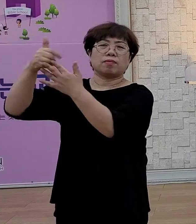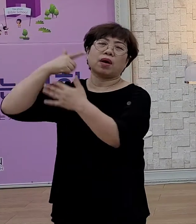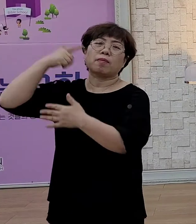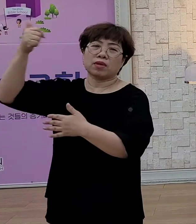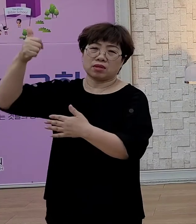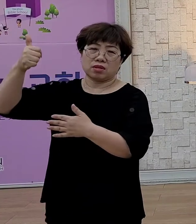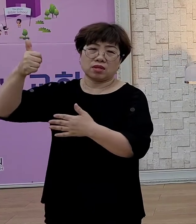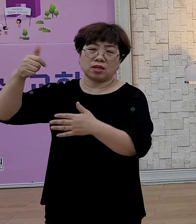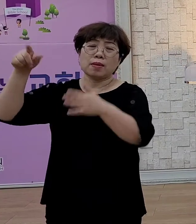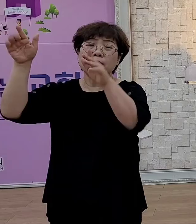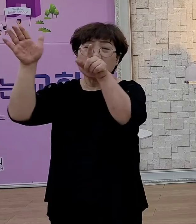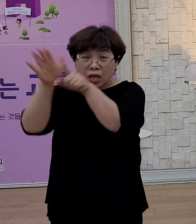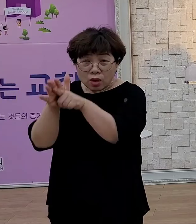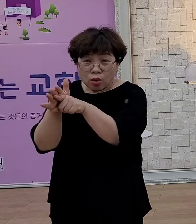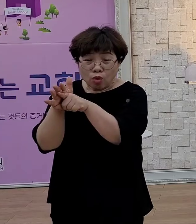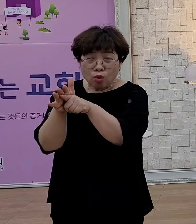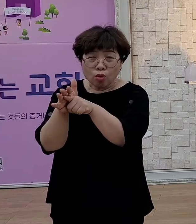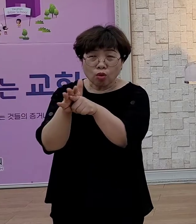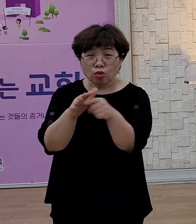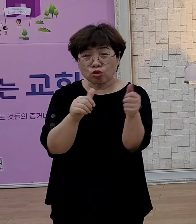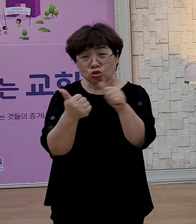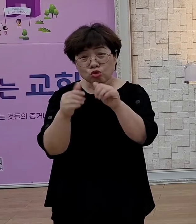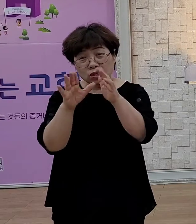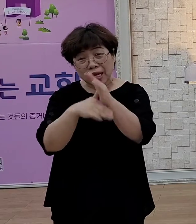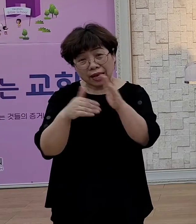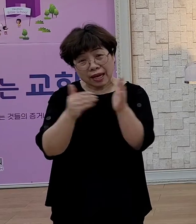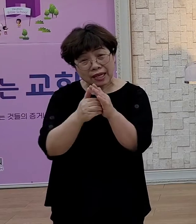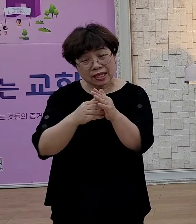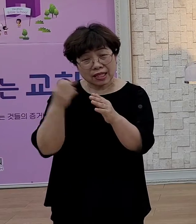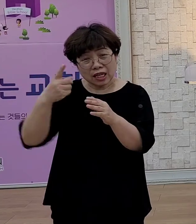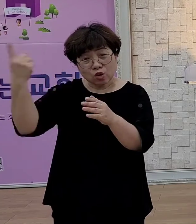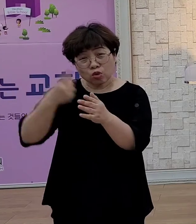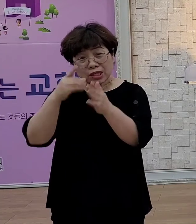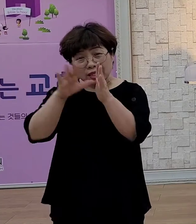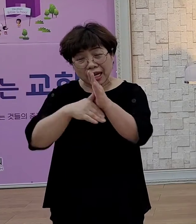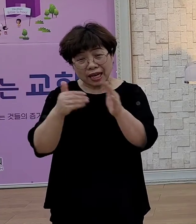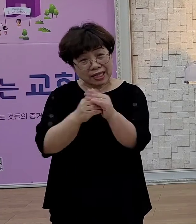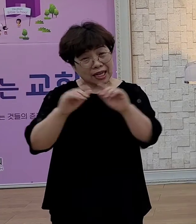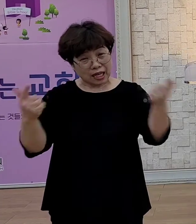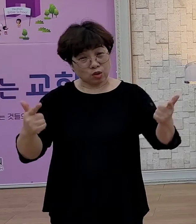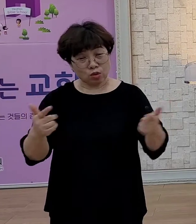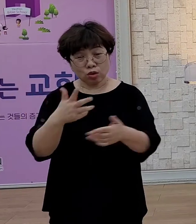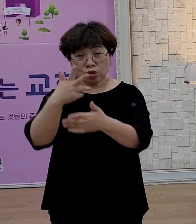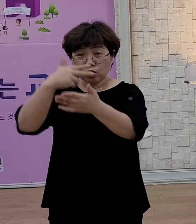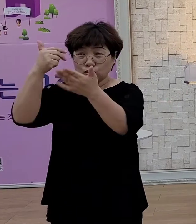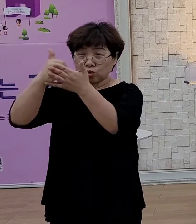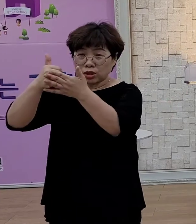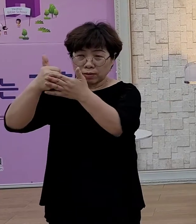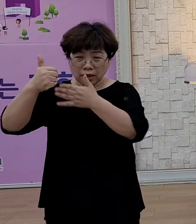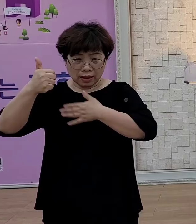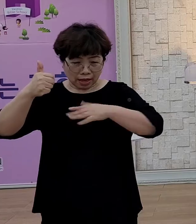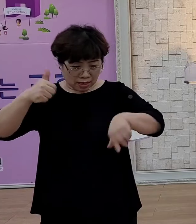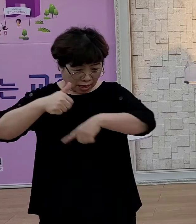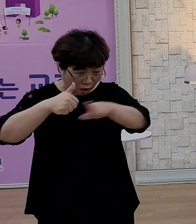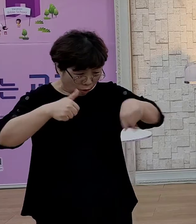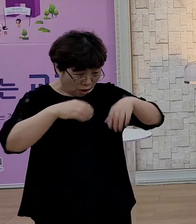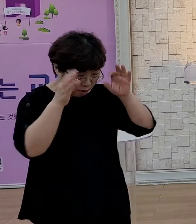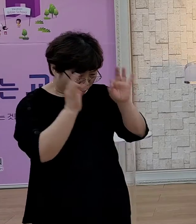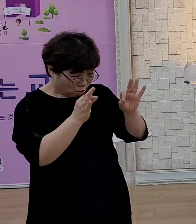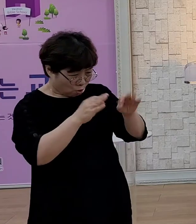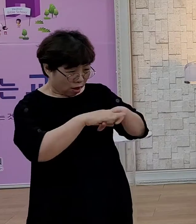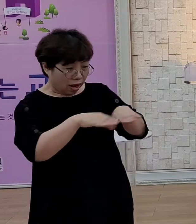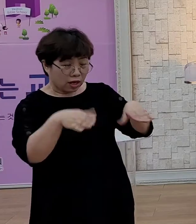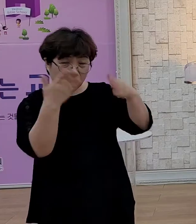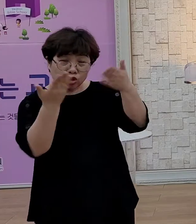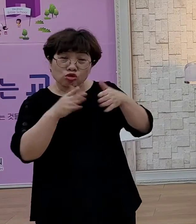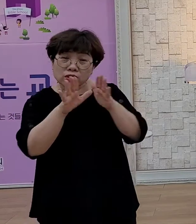여러분 언제까지? 인간 죽을 때까지, 재림하실 때까지가 아니라 주님께서 이 문제를 보시고 해결해 주실